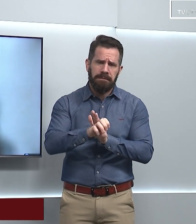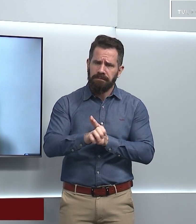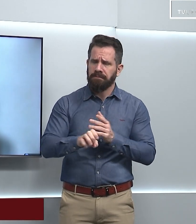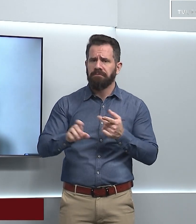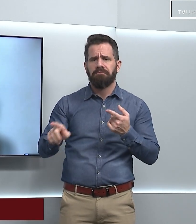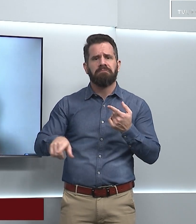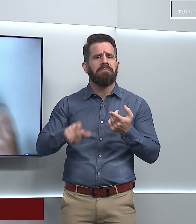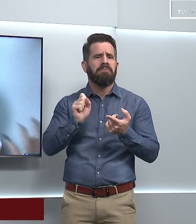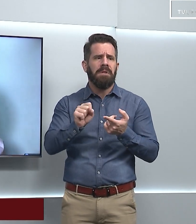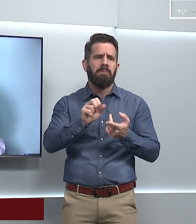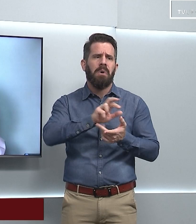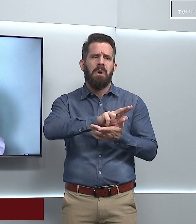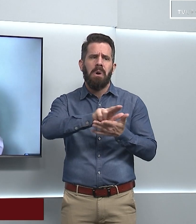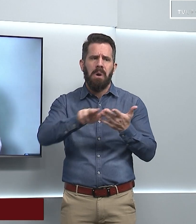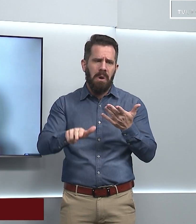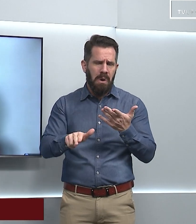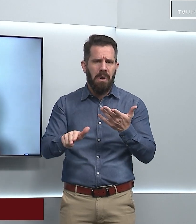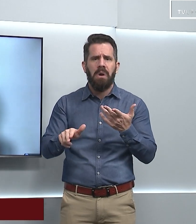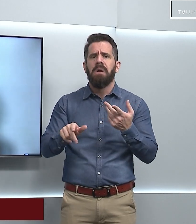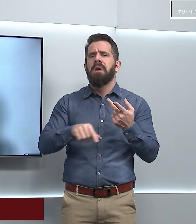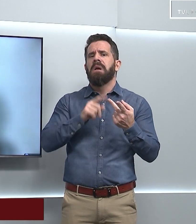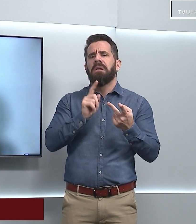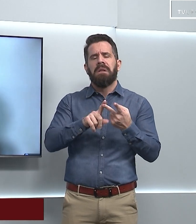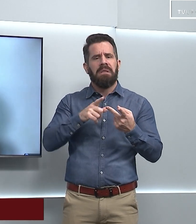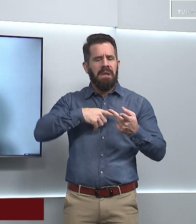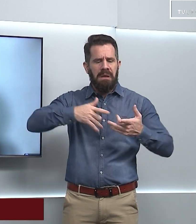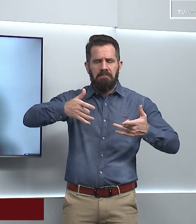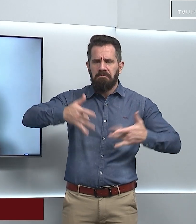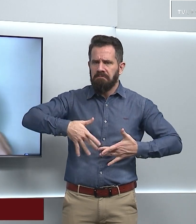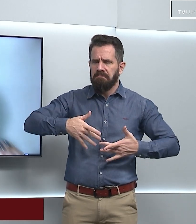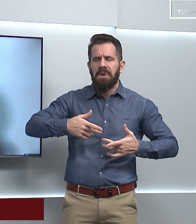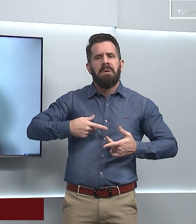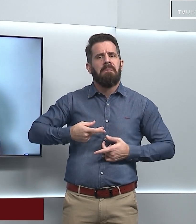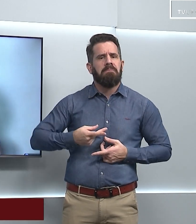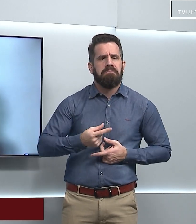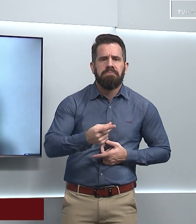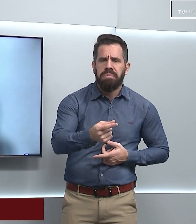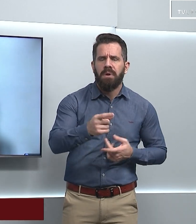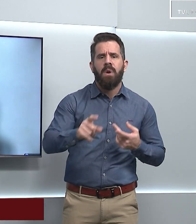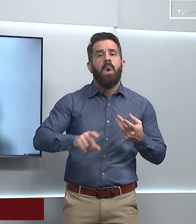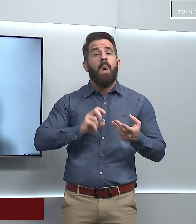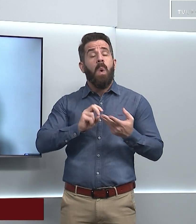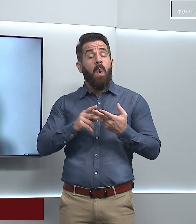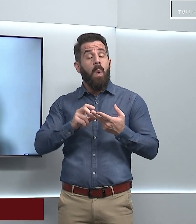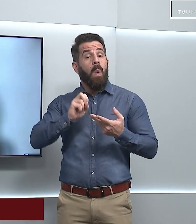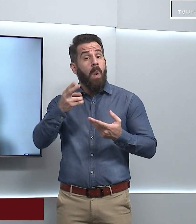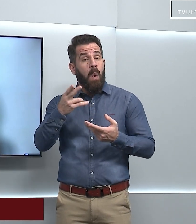pylori, seja aquela autoimune, ou por uso excessivo de álcool, também leva a gastrite,